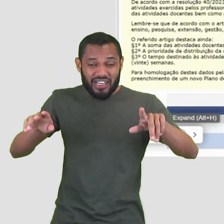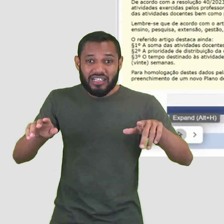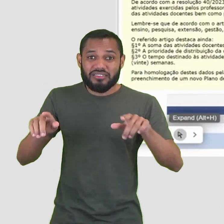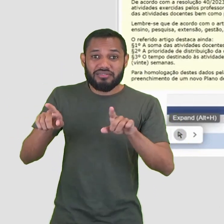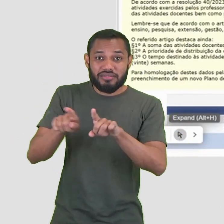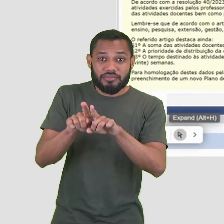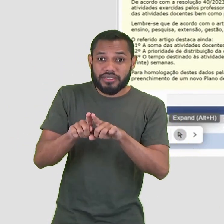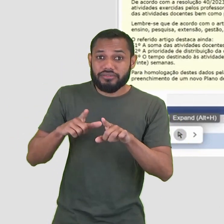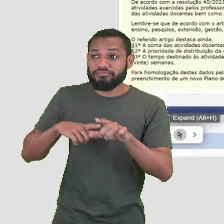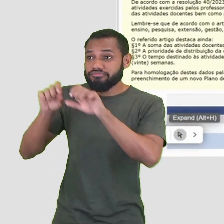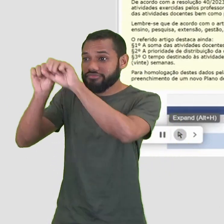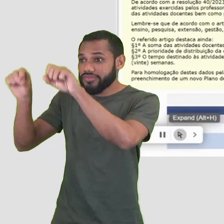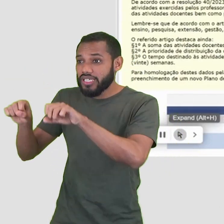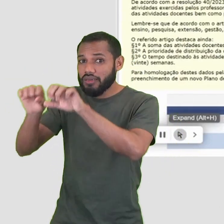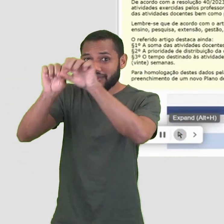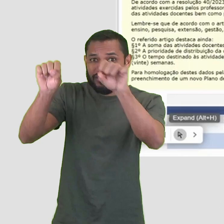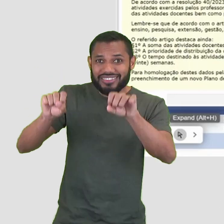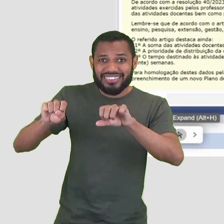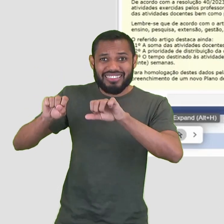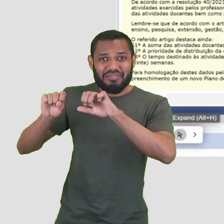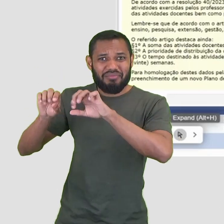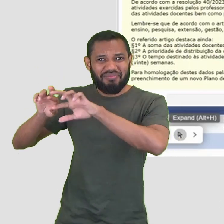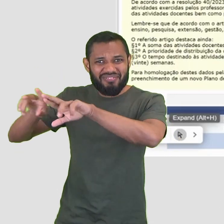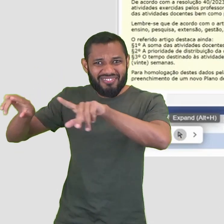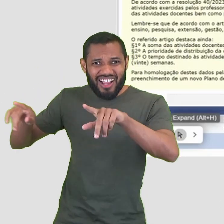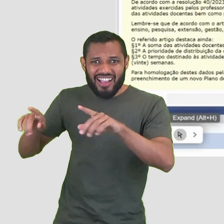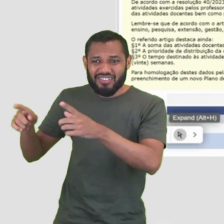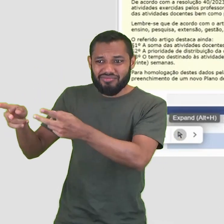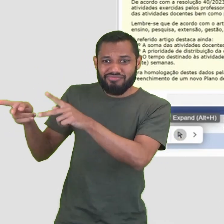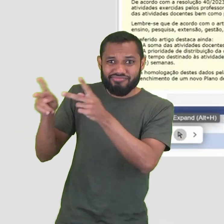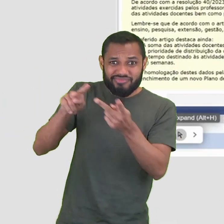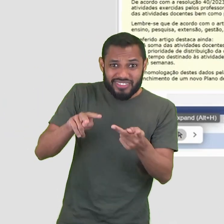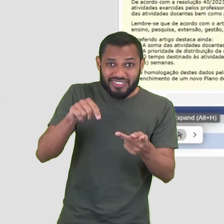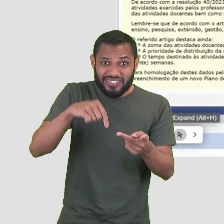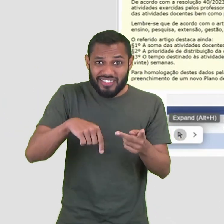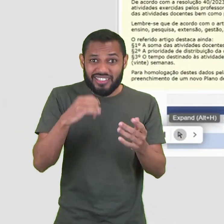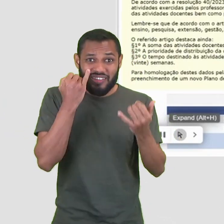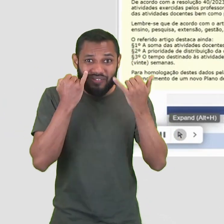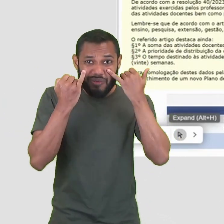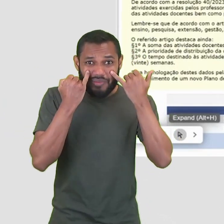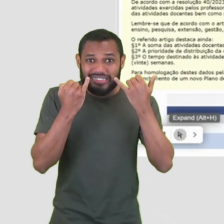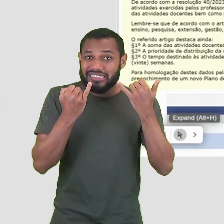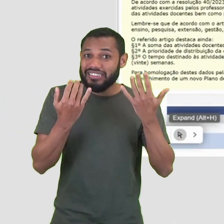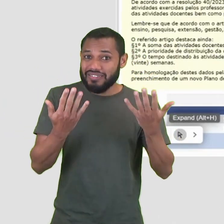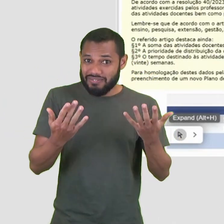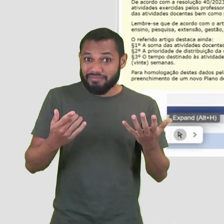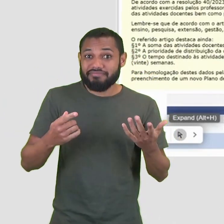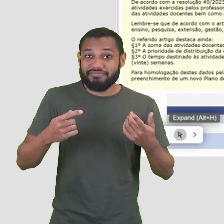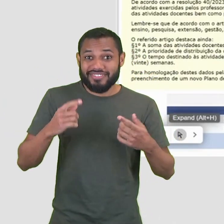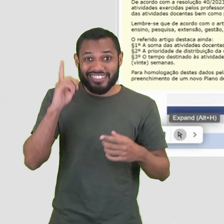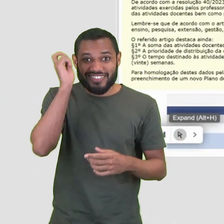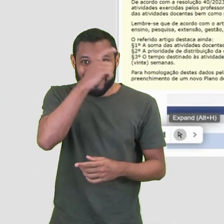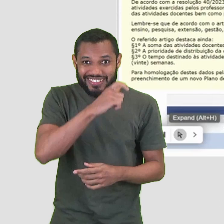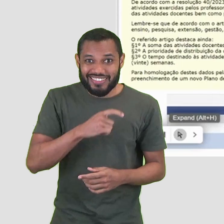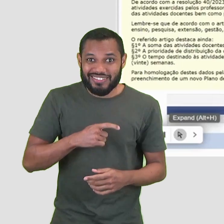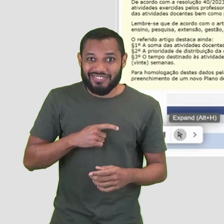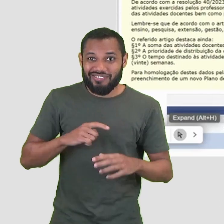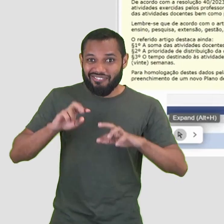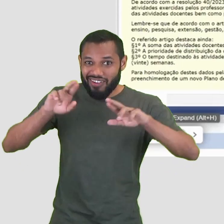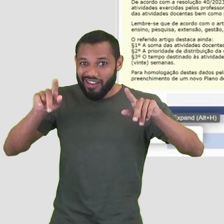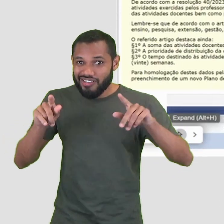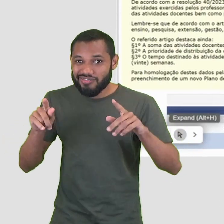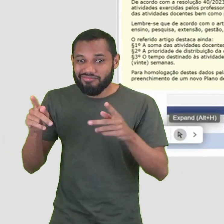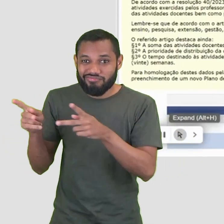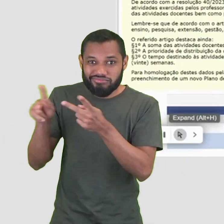diferentes partes dos sistemas que a gente tem que trazer, né, sintetizar em um único lugar, né, então é